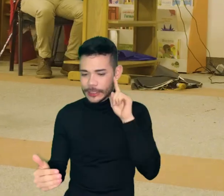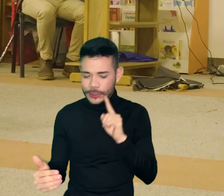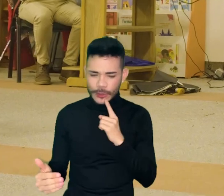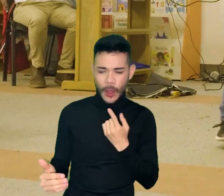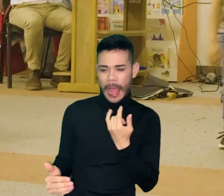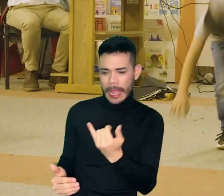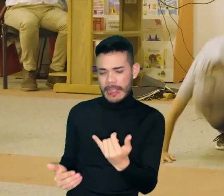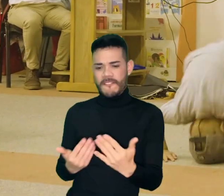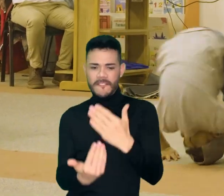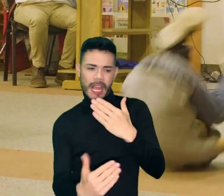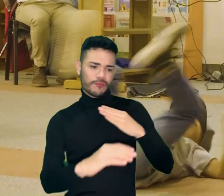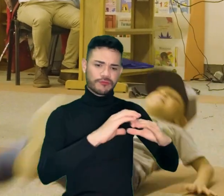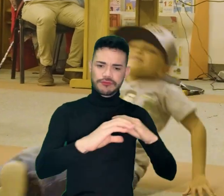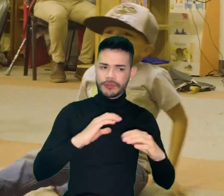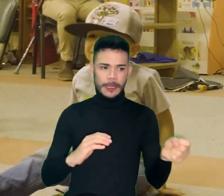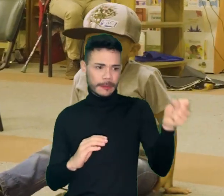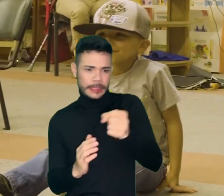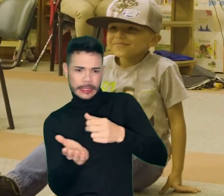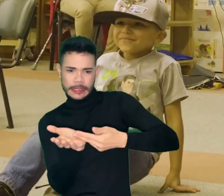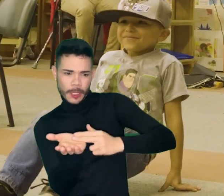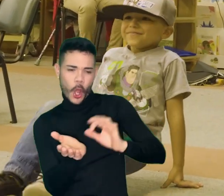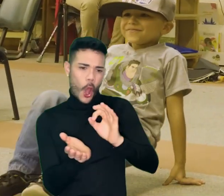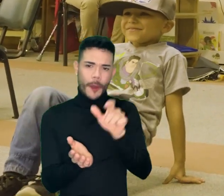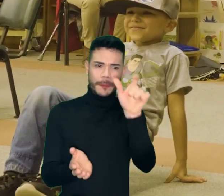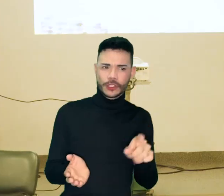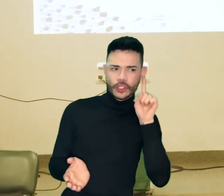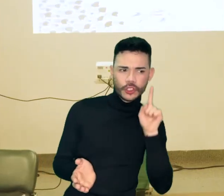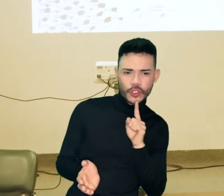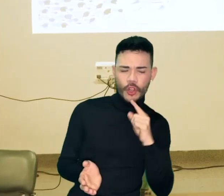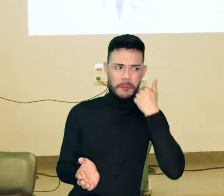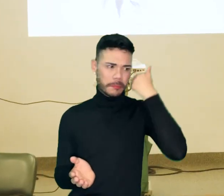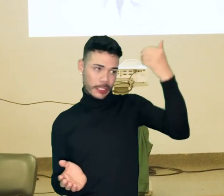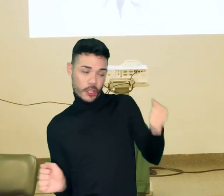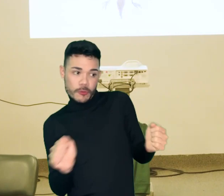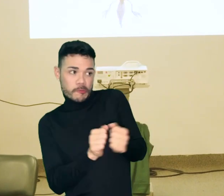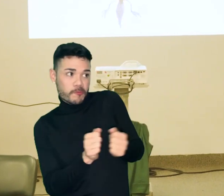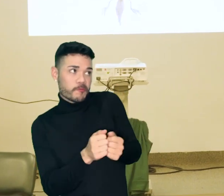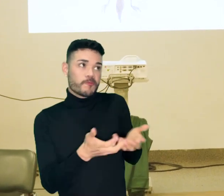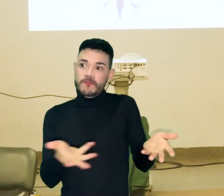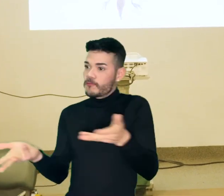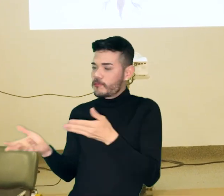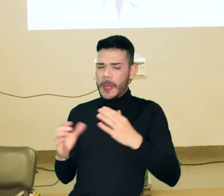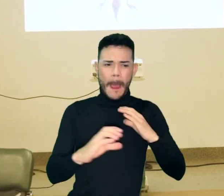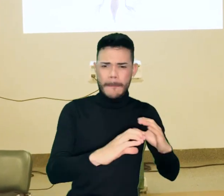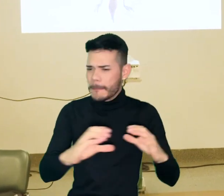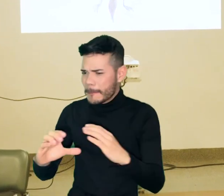estar de la mano de un mediador sordo adulto, pues esto les impide poder disfrutar de los espacios culturales. Entonces acá